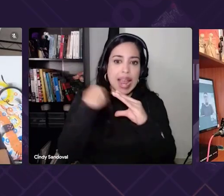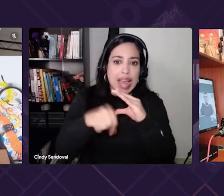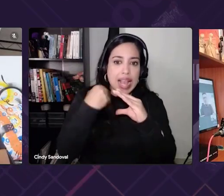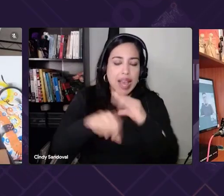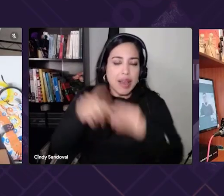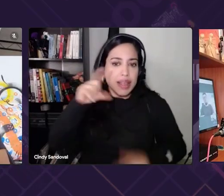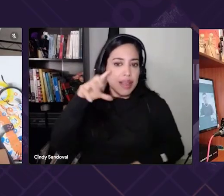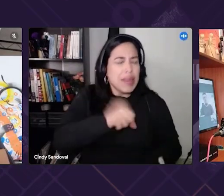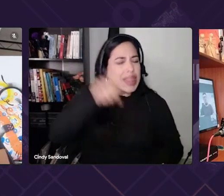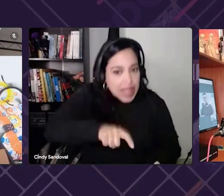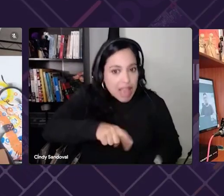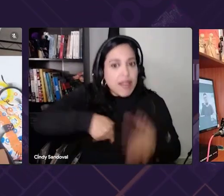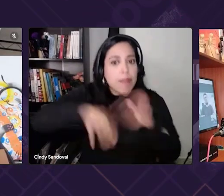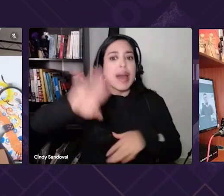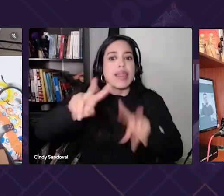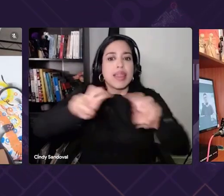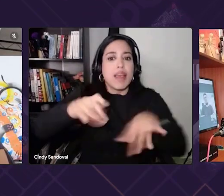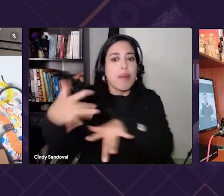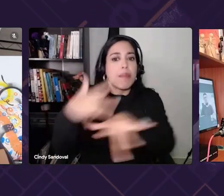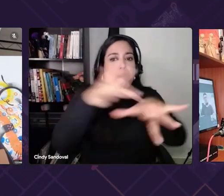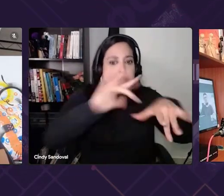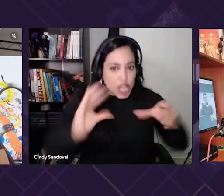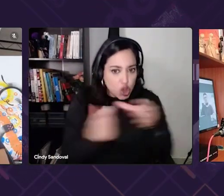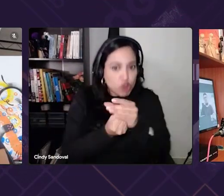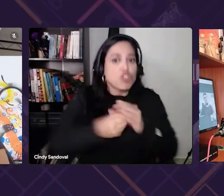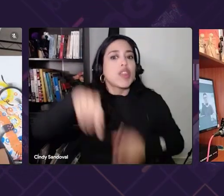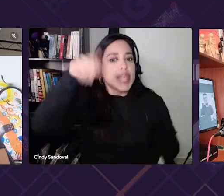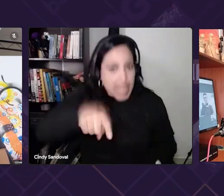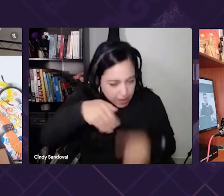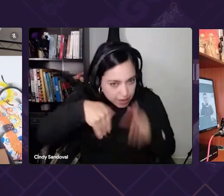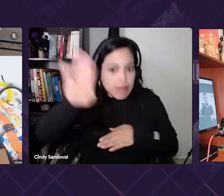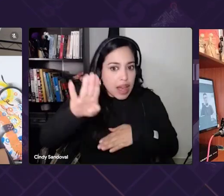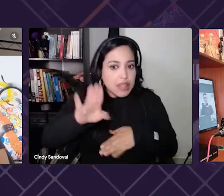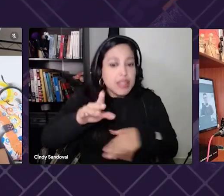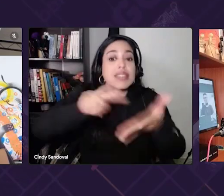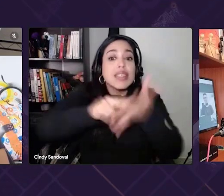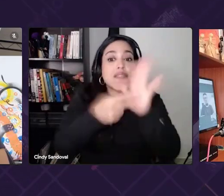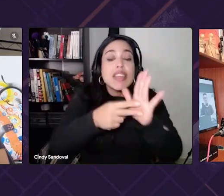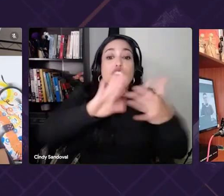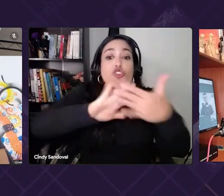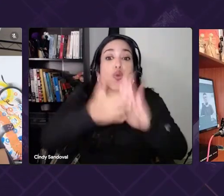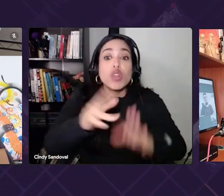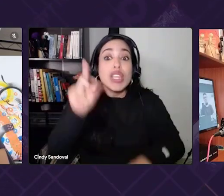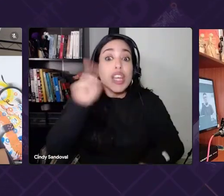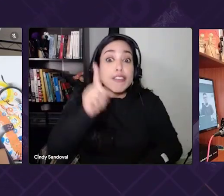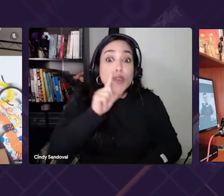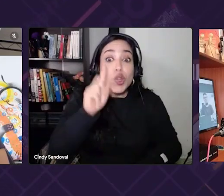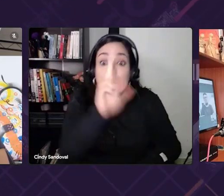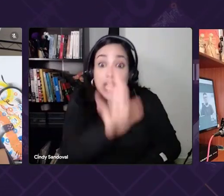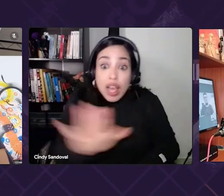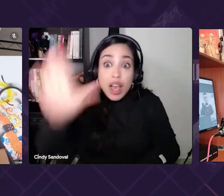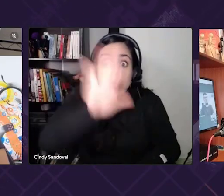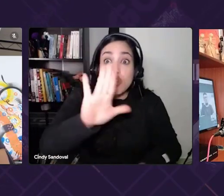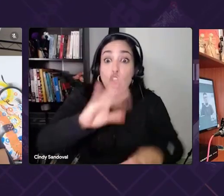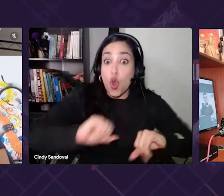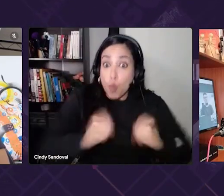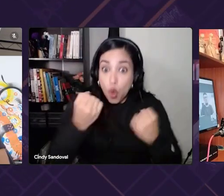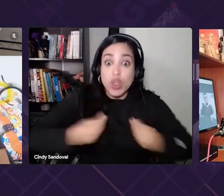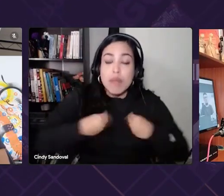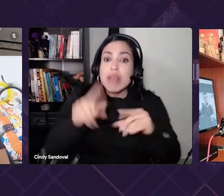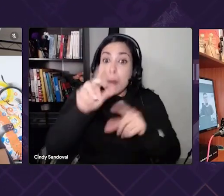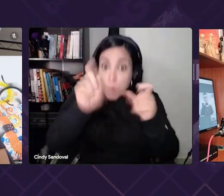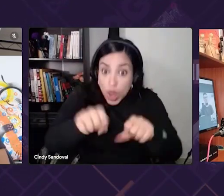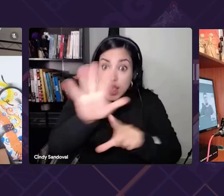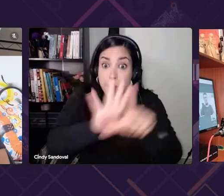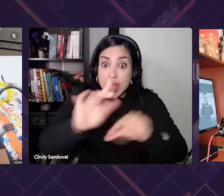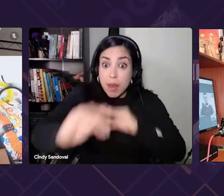la necesidad de estimular a las personas sordas a que nos manden pequeños